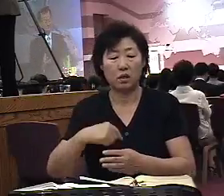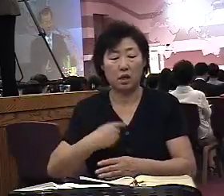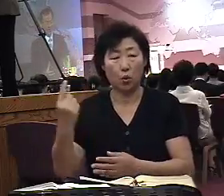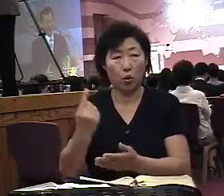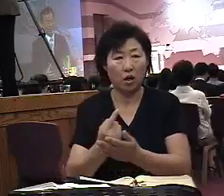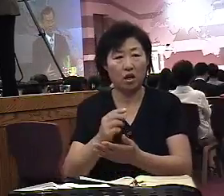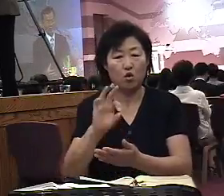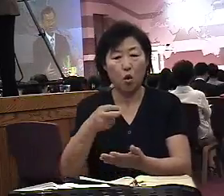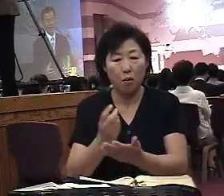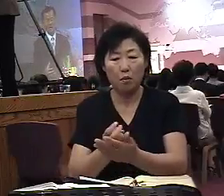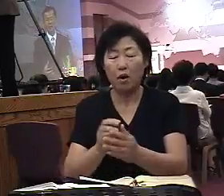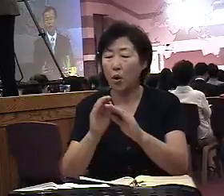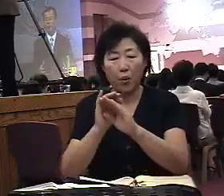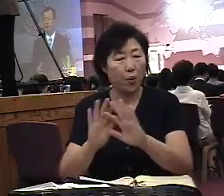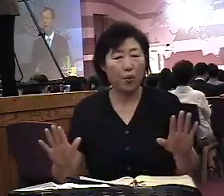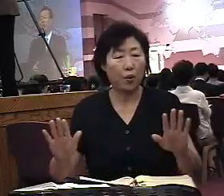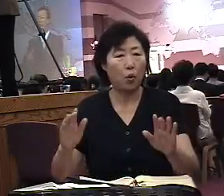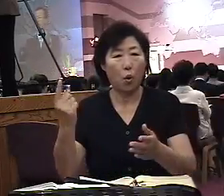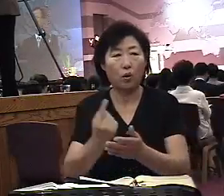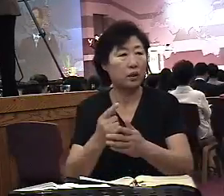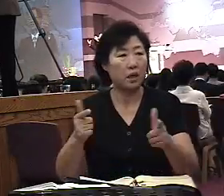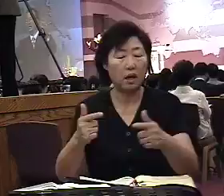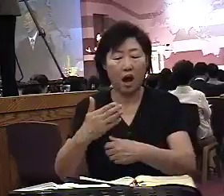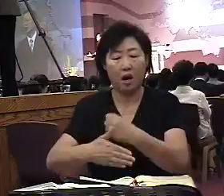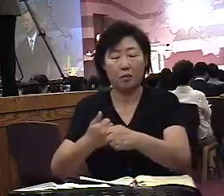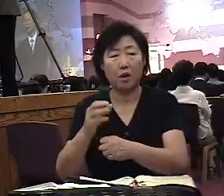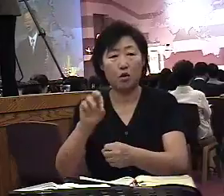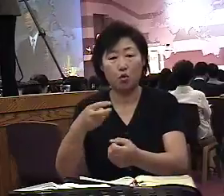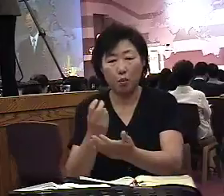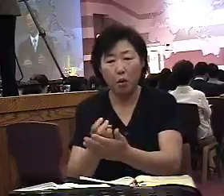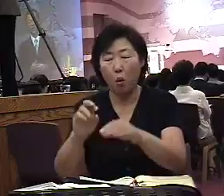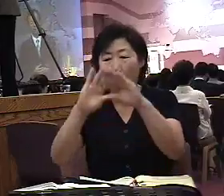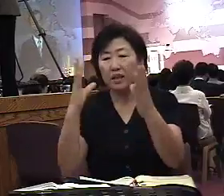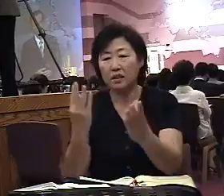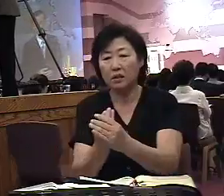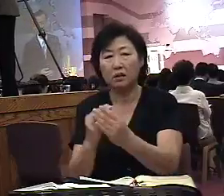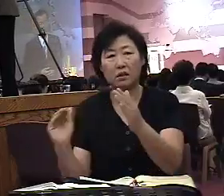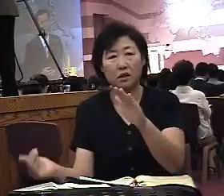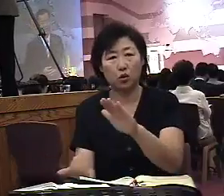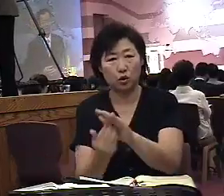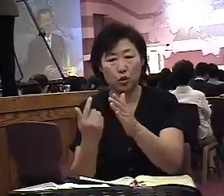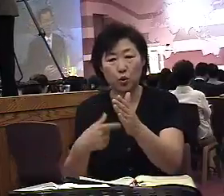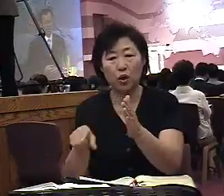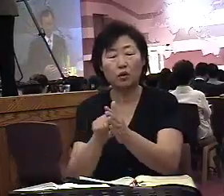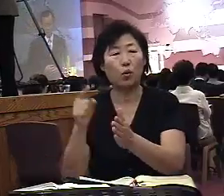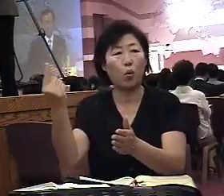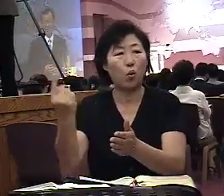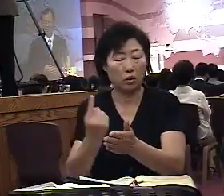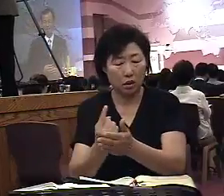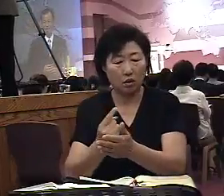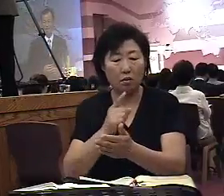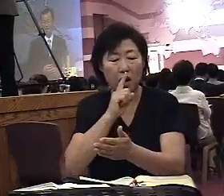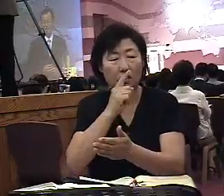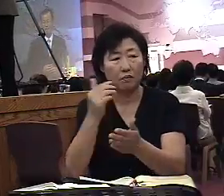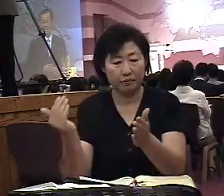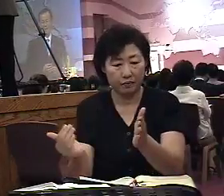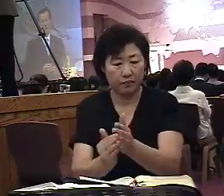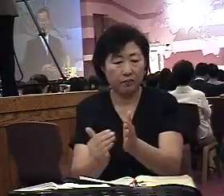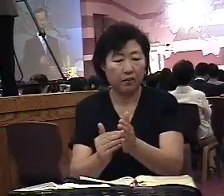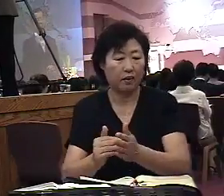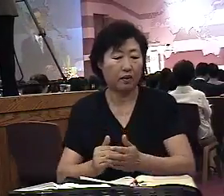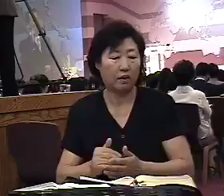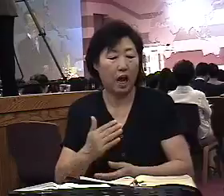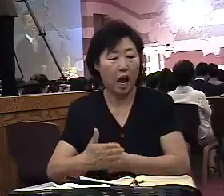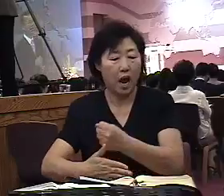폐하러 온 것이 아니라 하나님의 율법을 완전히 이루려 오셨다고 말씀을 하셨습니다.